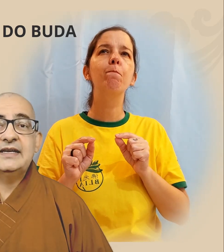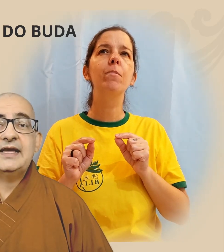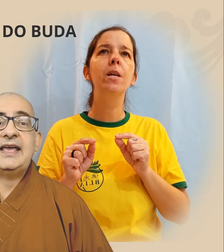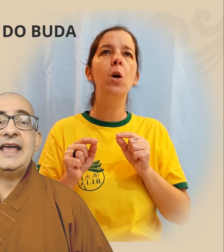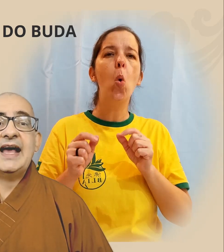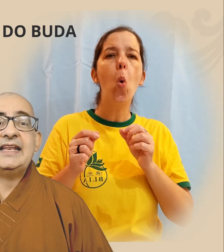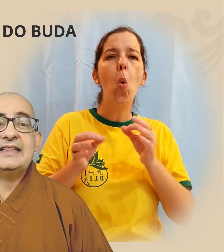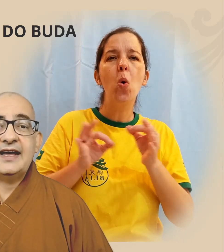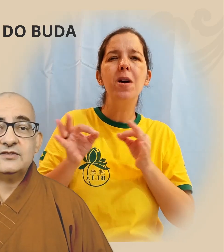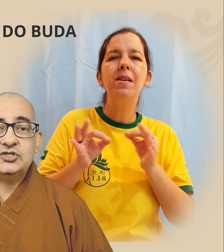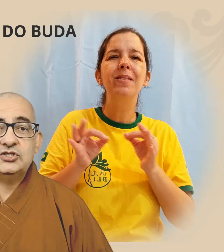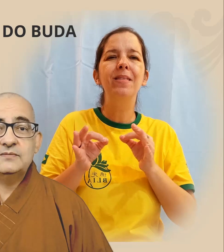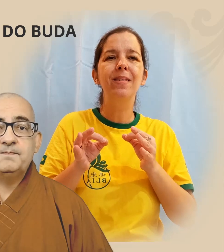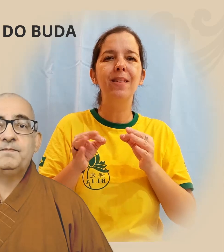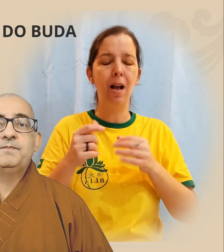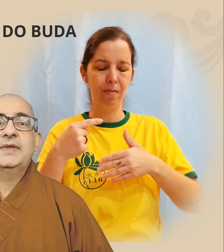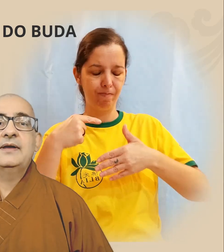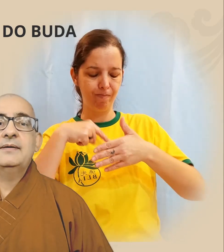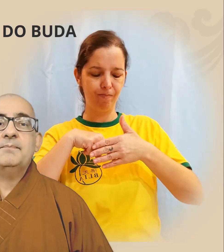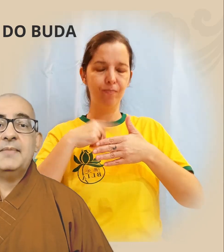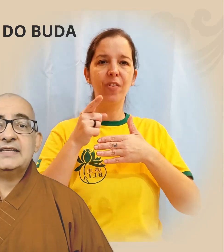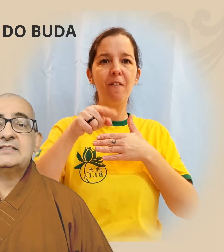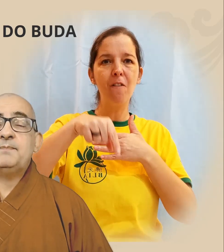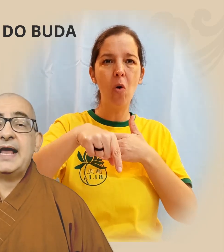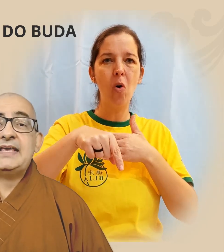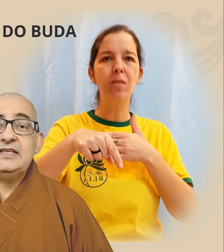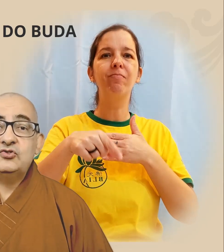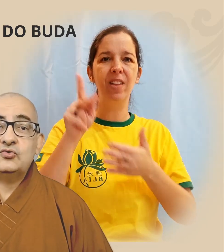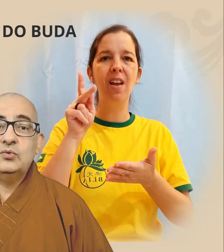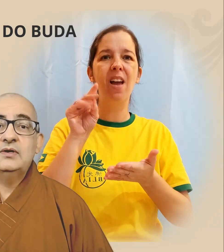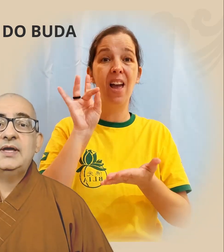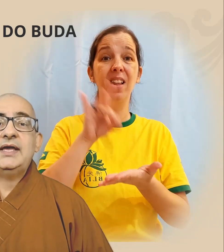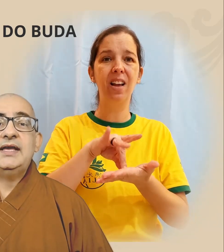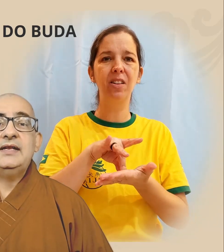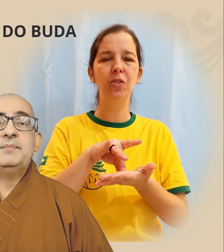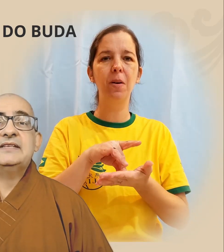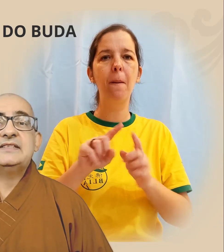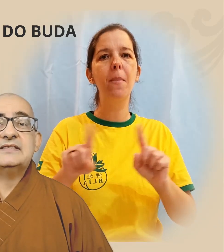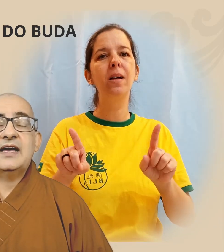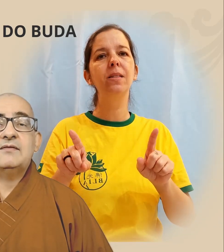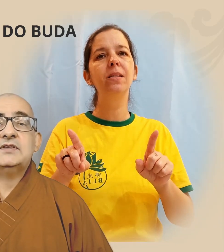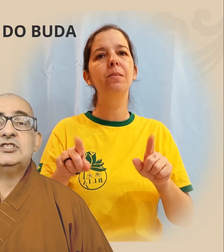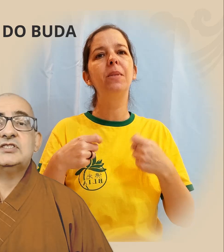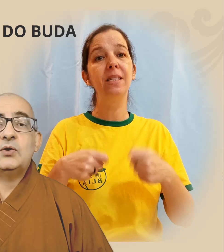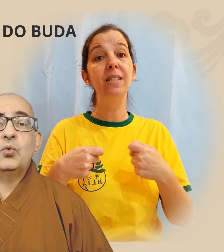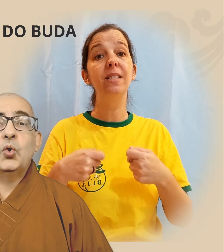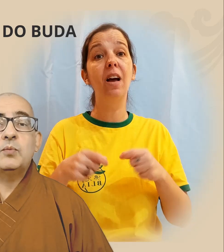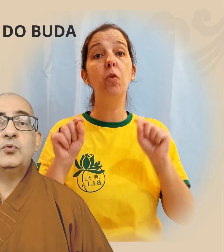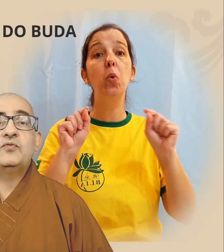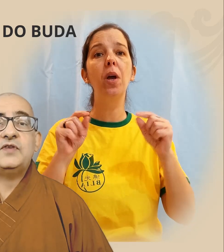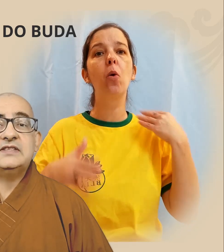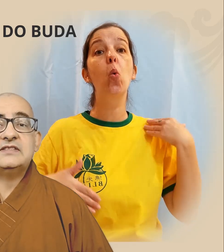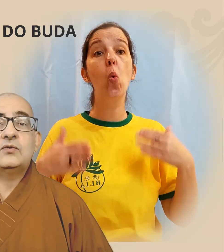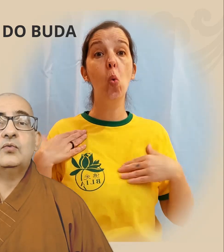essa realidade. Mas para isso, ele precisava de seu